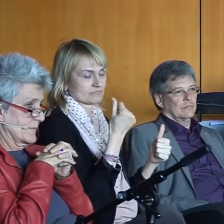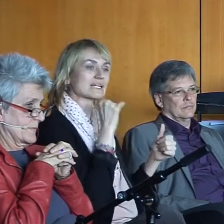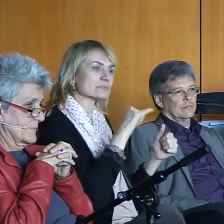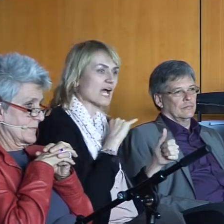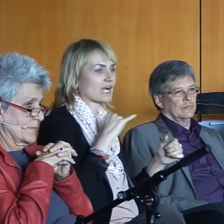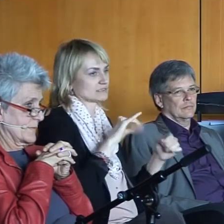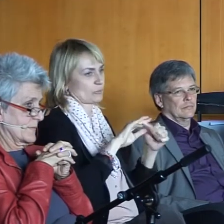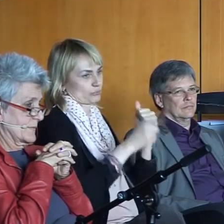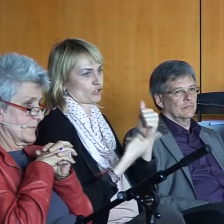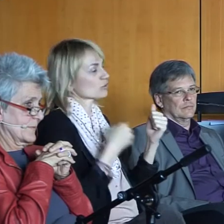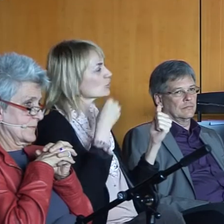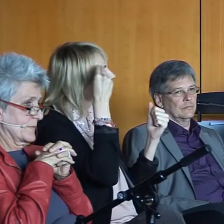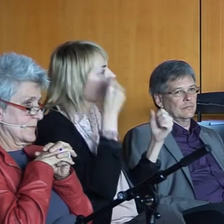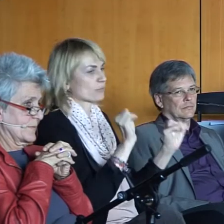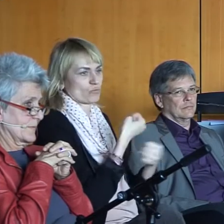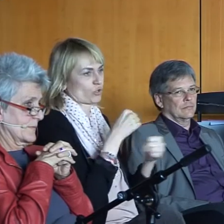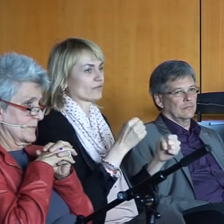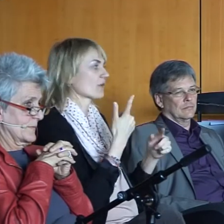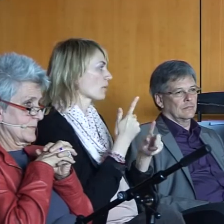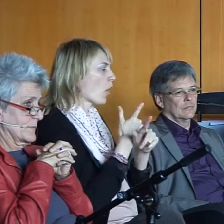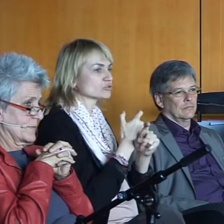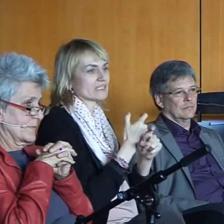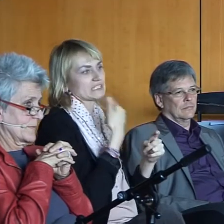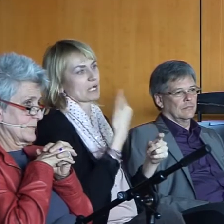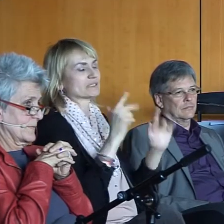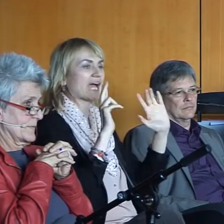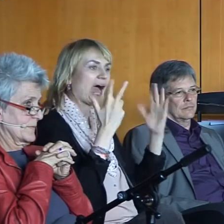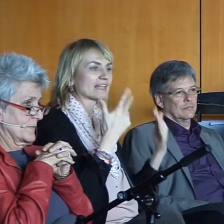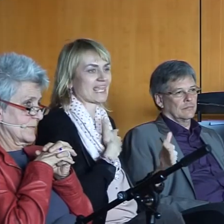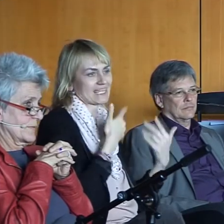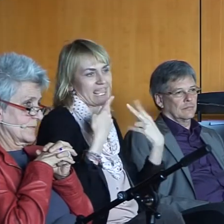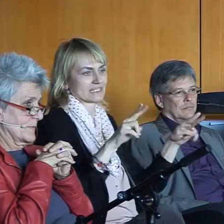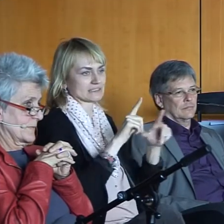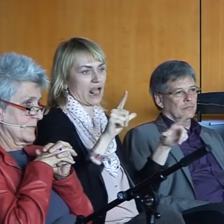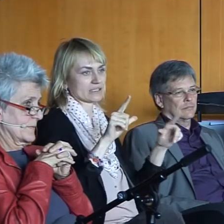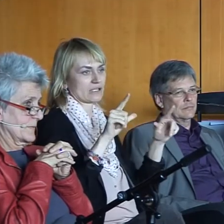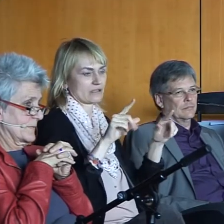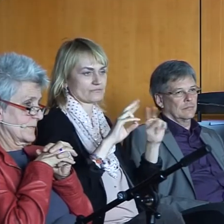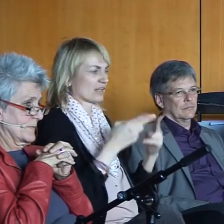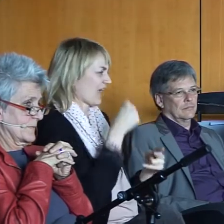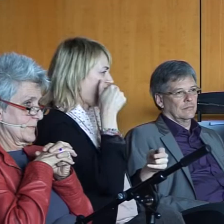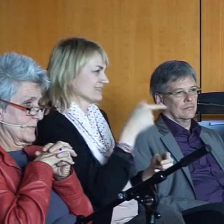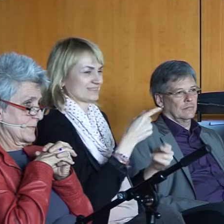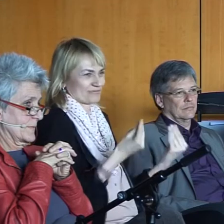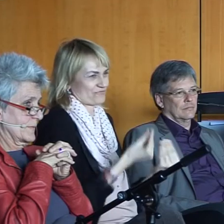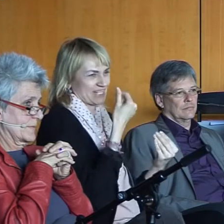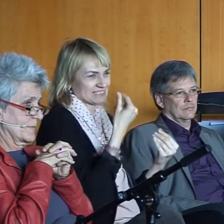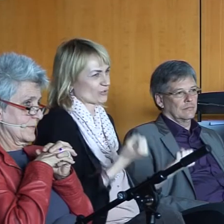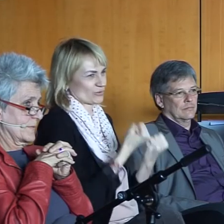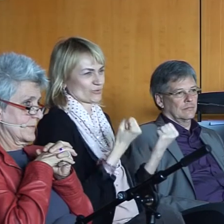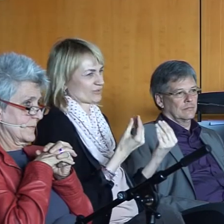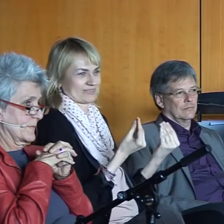die darin fehlen, sind Budgetplanungsposten. In Österreich kann man sagen, das ist das 8. reichste